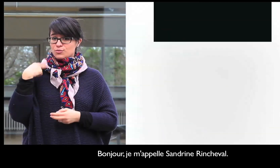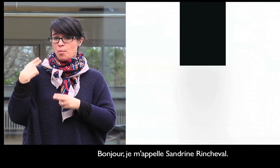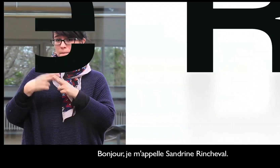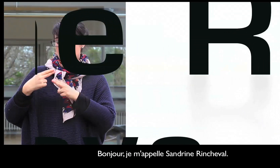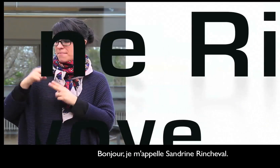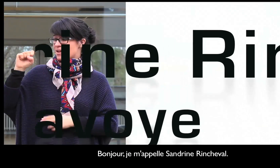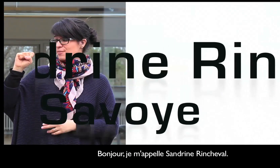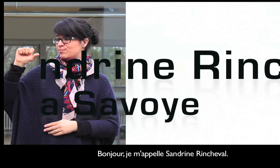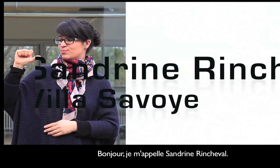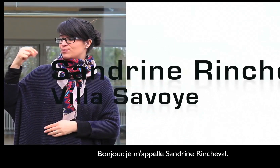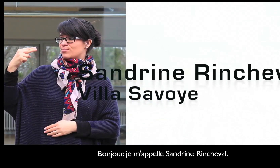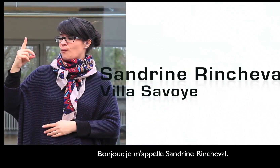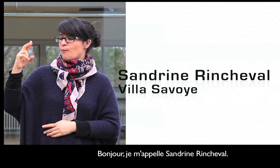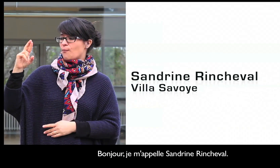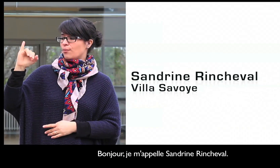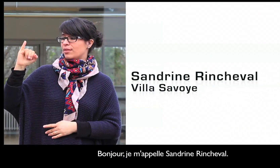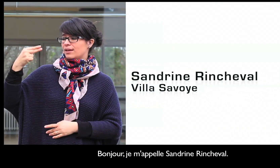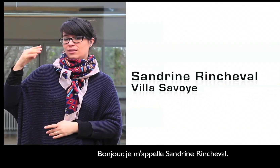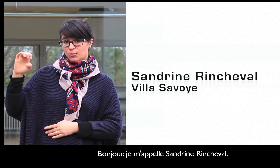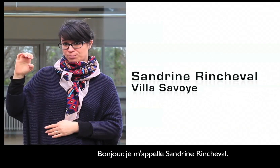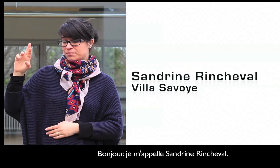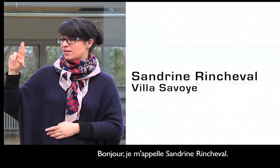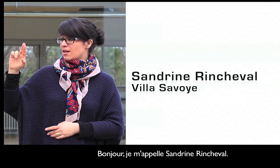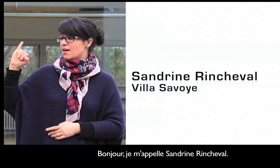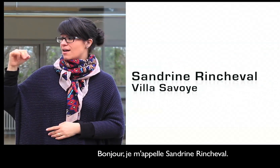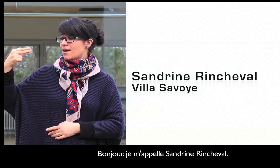Bonjour, je m'appelle Sandrine Ryncheval.